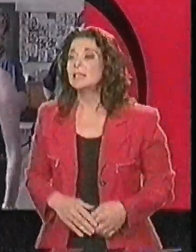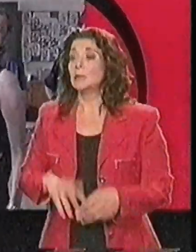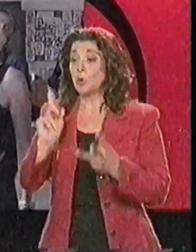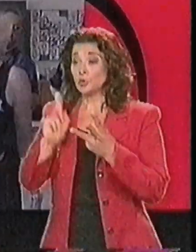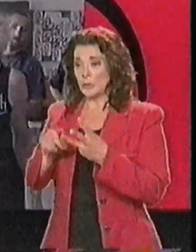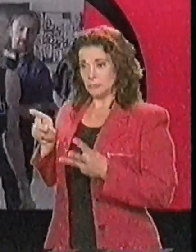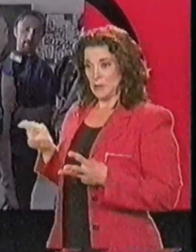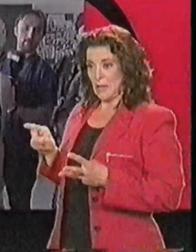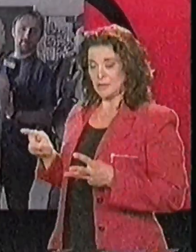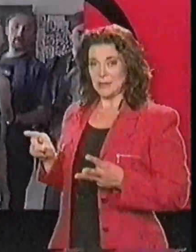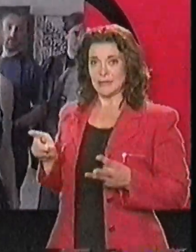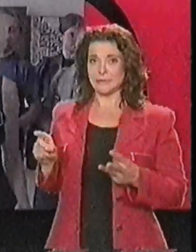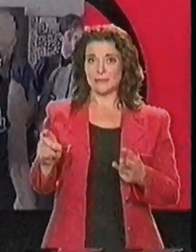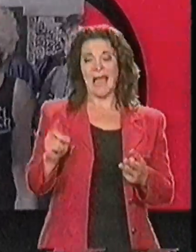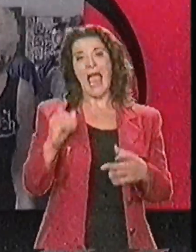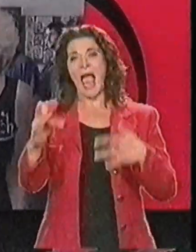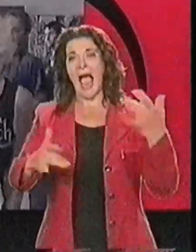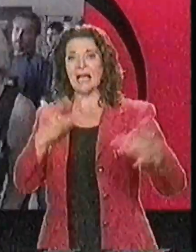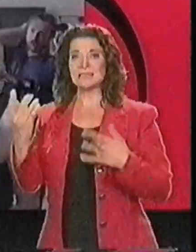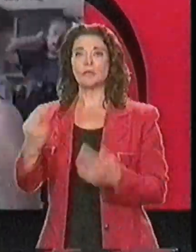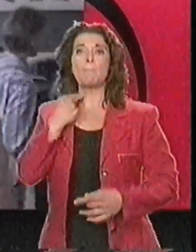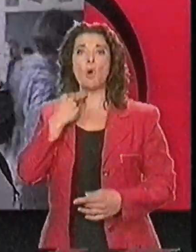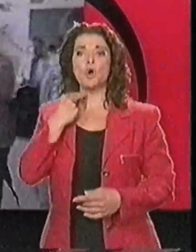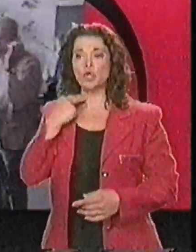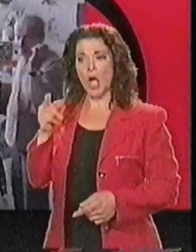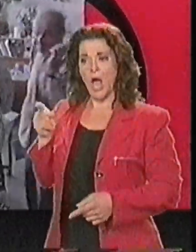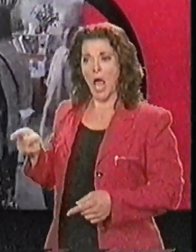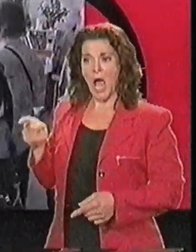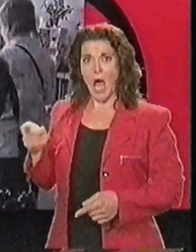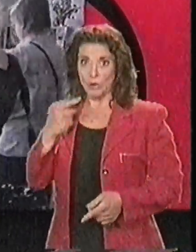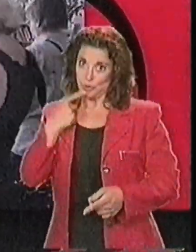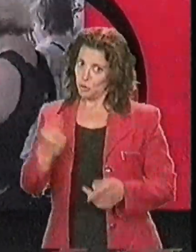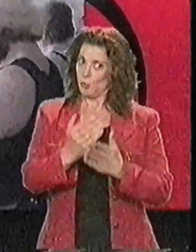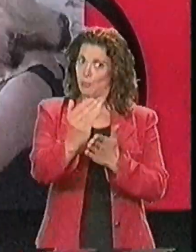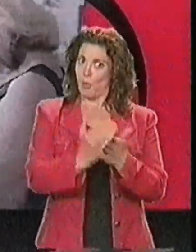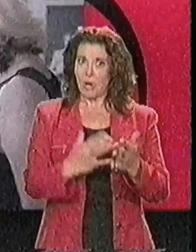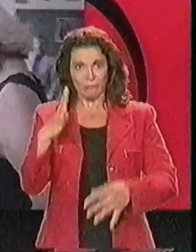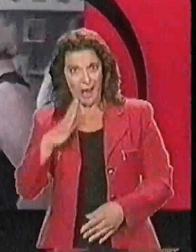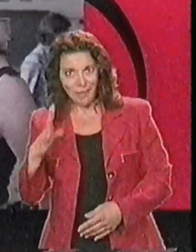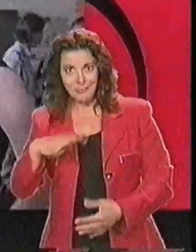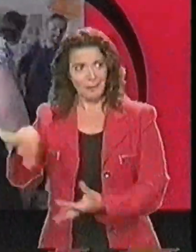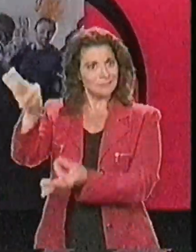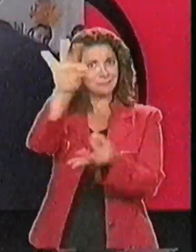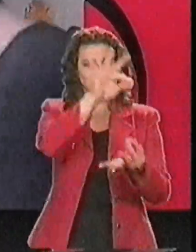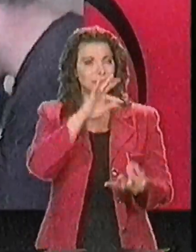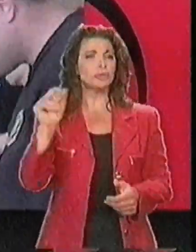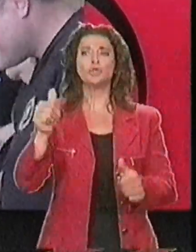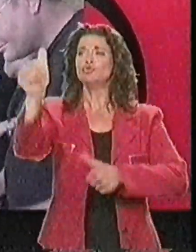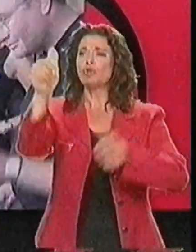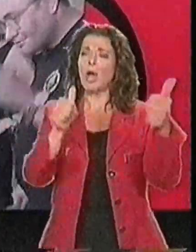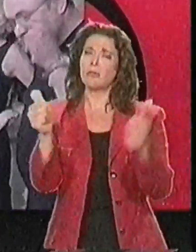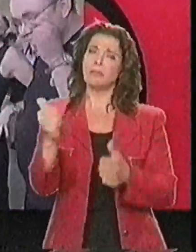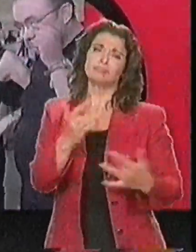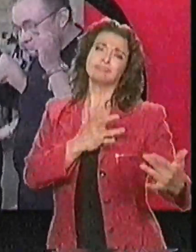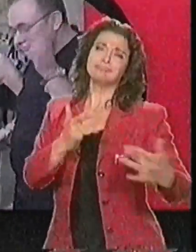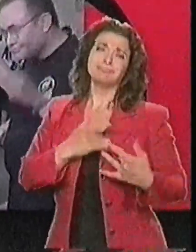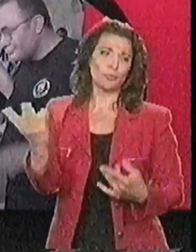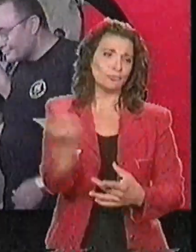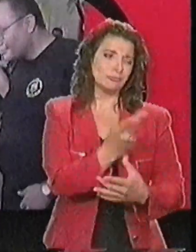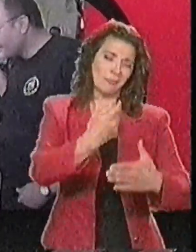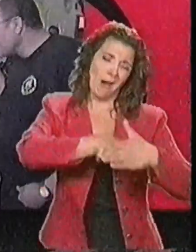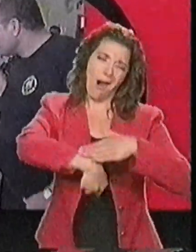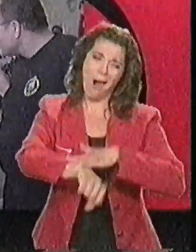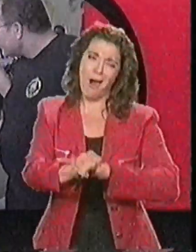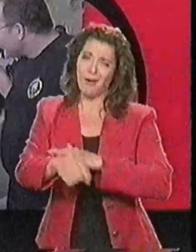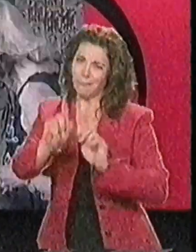du score de la star du porno, Dolly Buster, qui présentait pourtant un programme intéressant. Aimez-vous les uns les autres et reproduisez-vous. Il faut